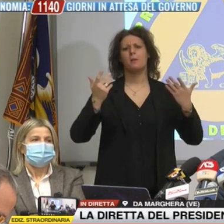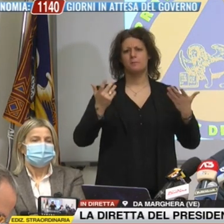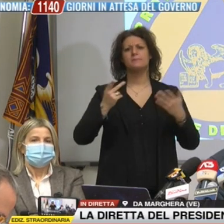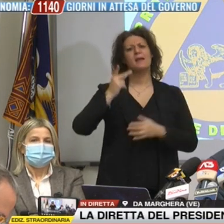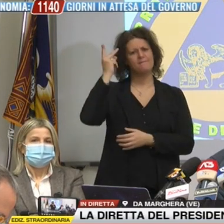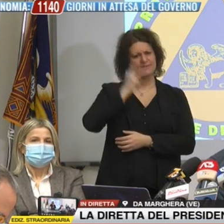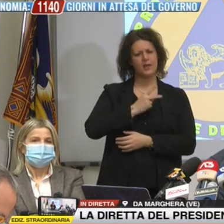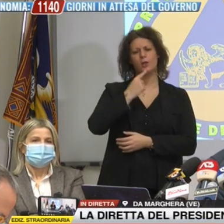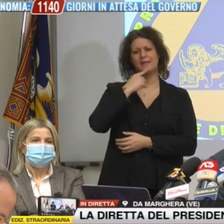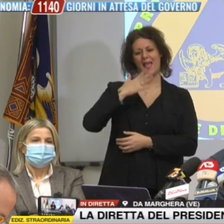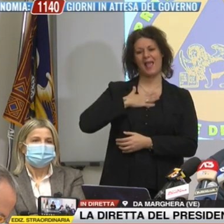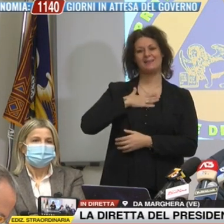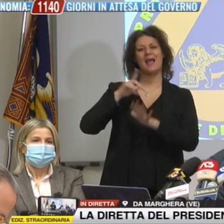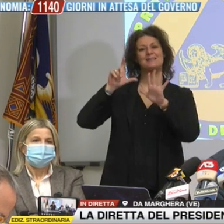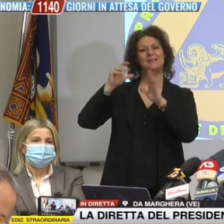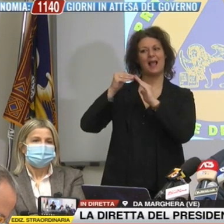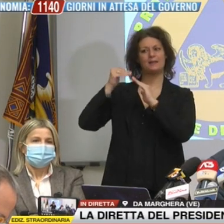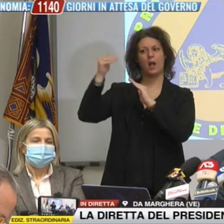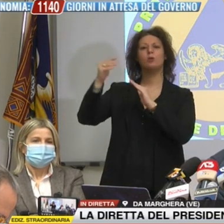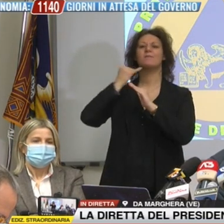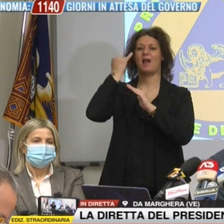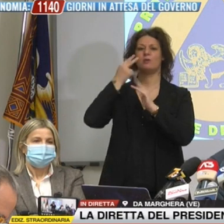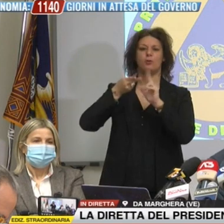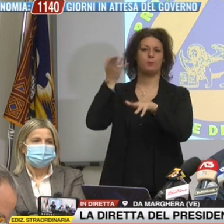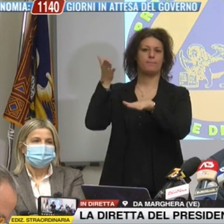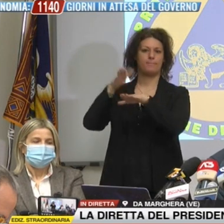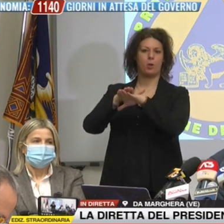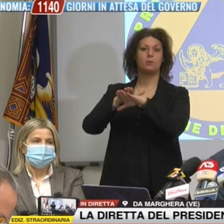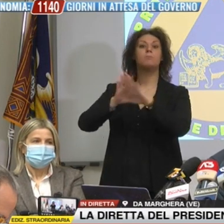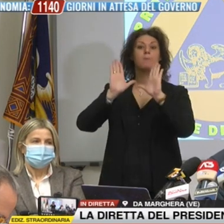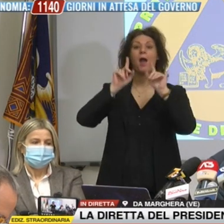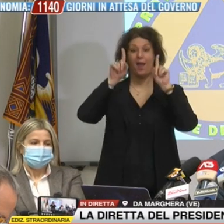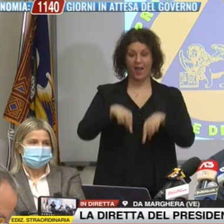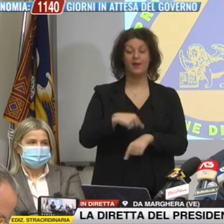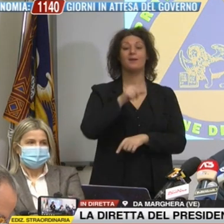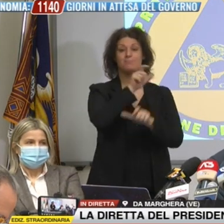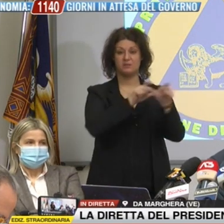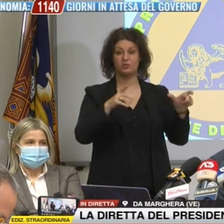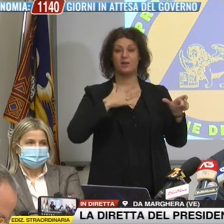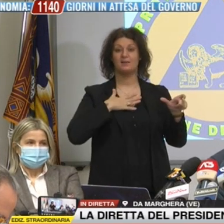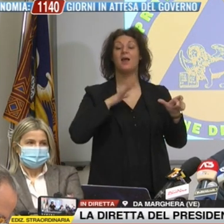sopra i 70 anni, ma la mortalità è elevata anche nei cinquantenni e nei sessantenni.